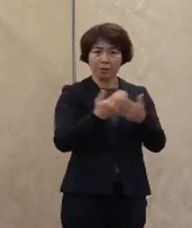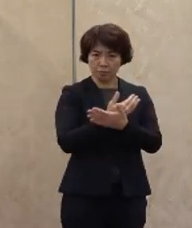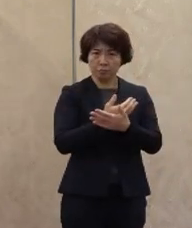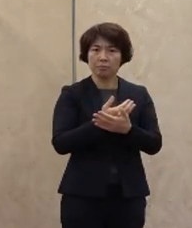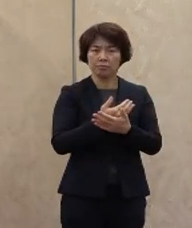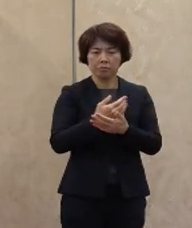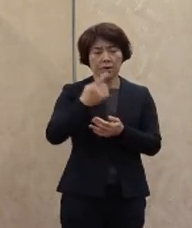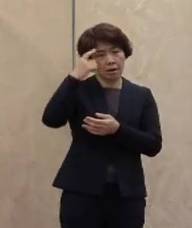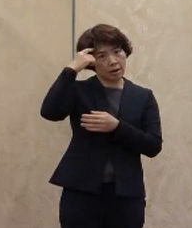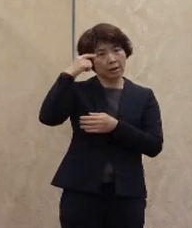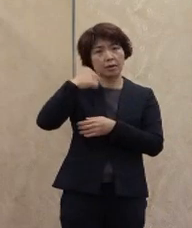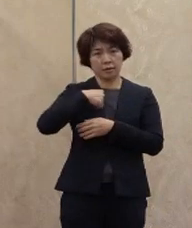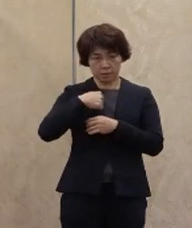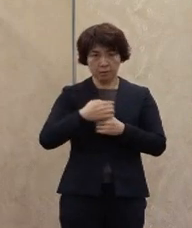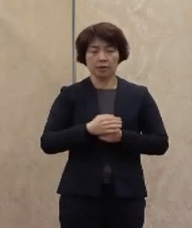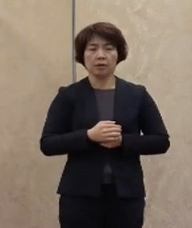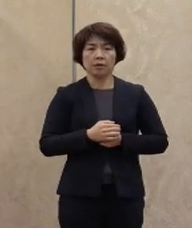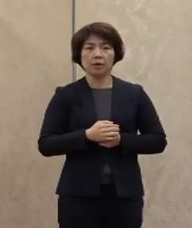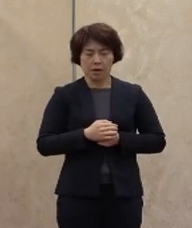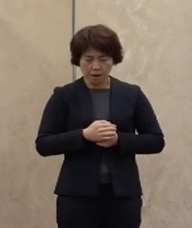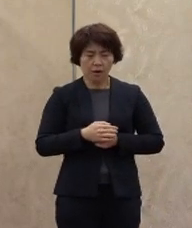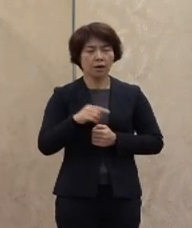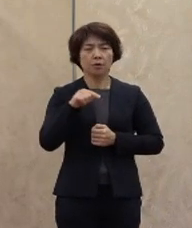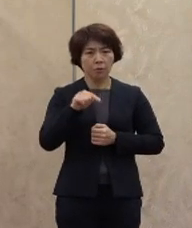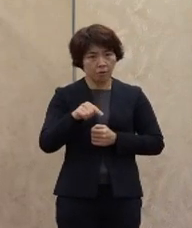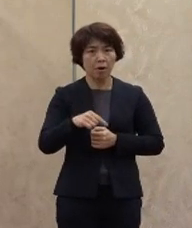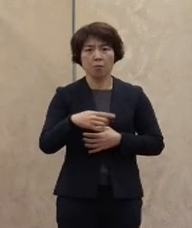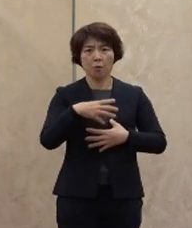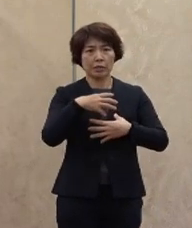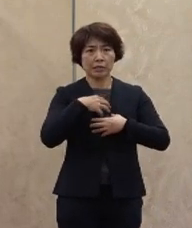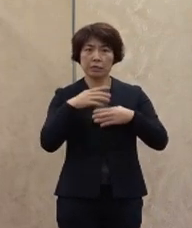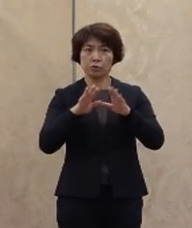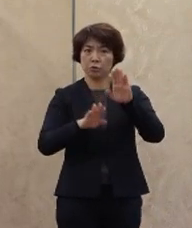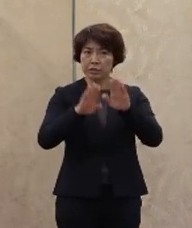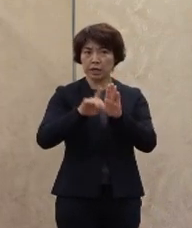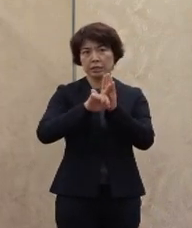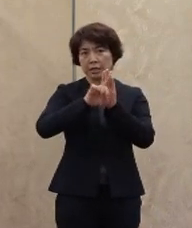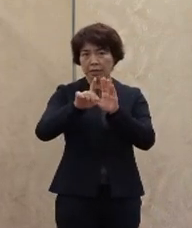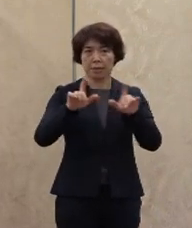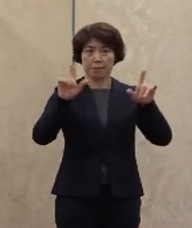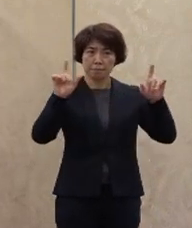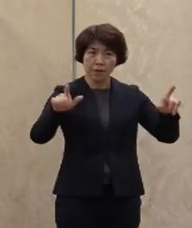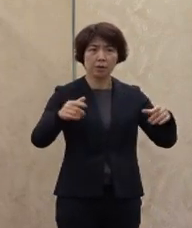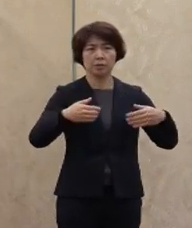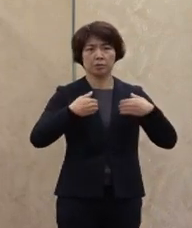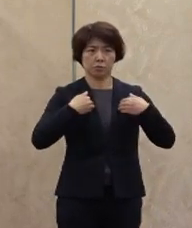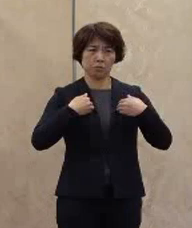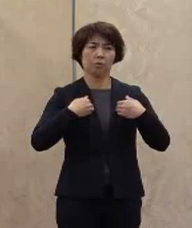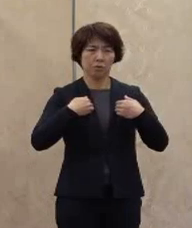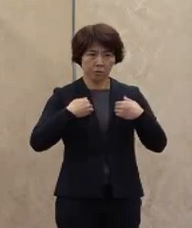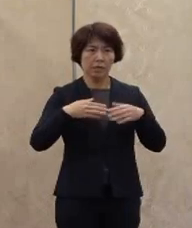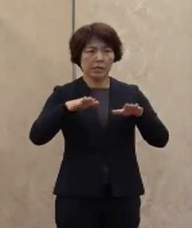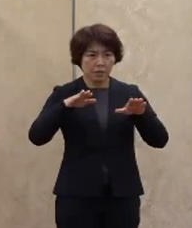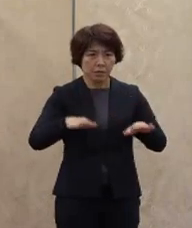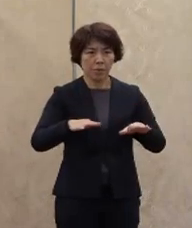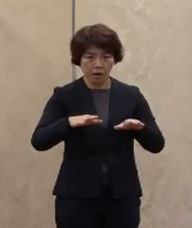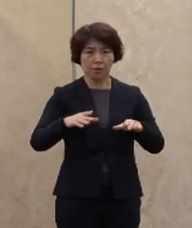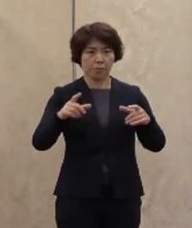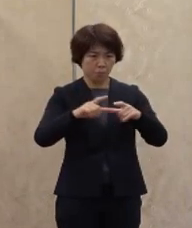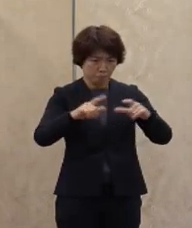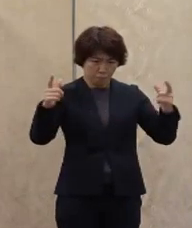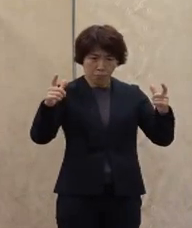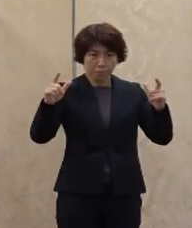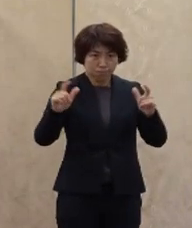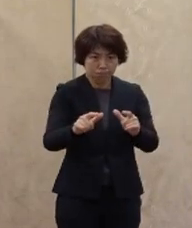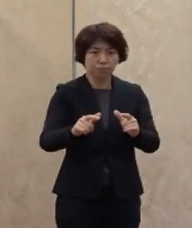療緊急事態宣言をやっぱり発令をして、そしてなんとかこの感染を抑える必要があるというふうに判断したわけです